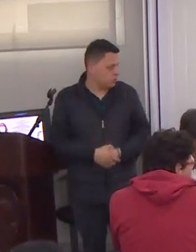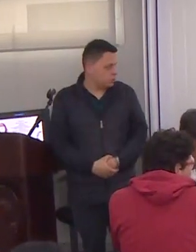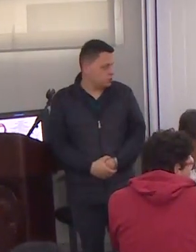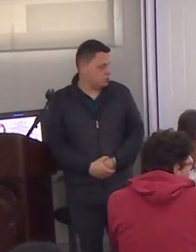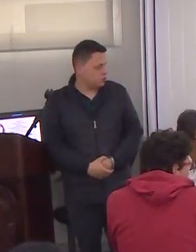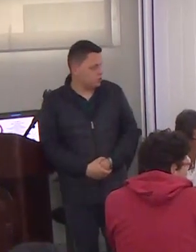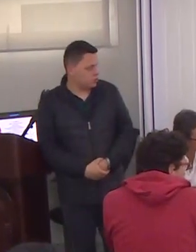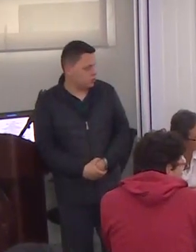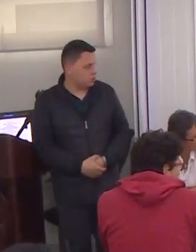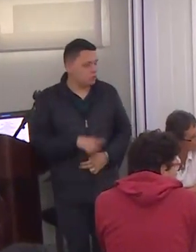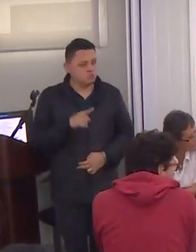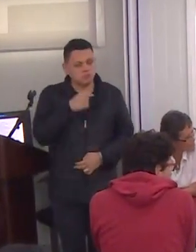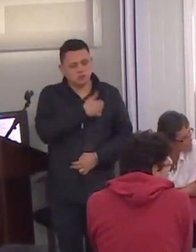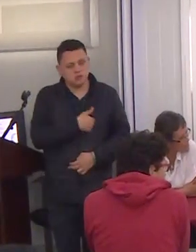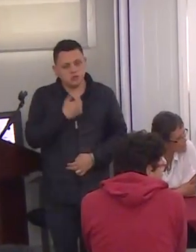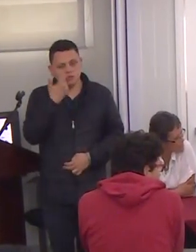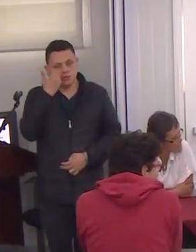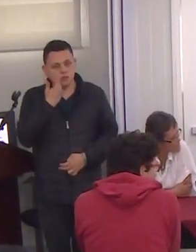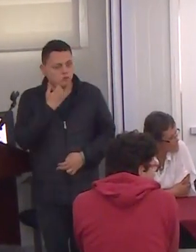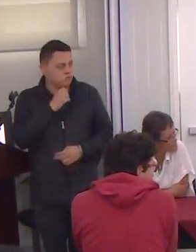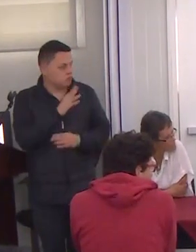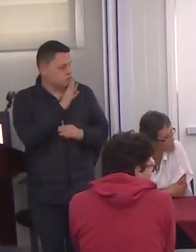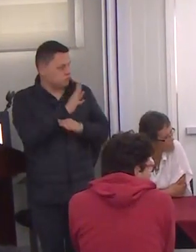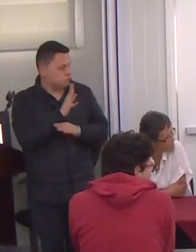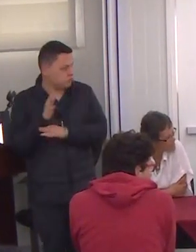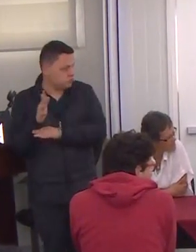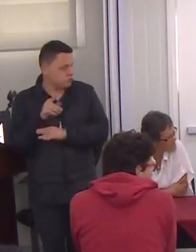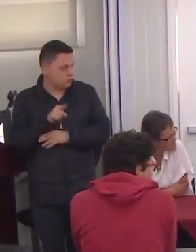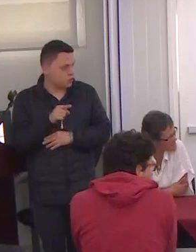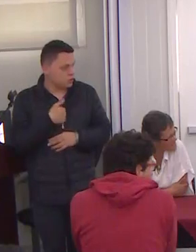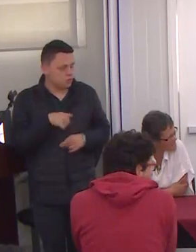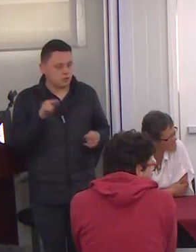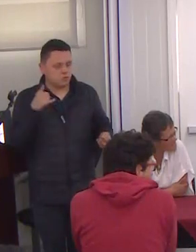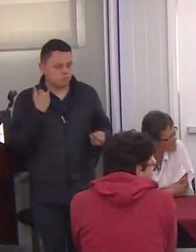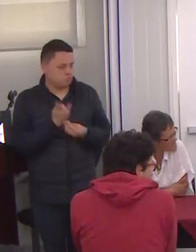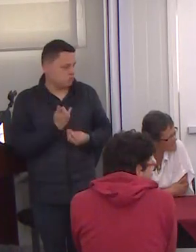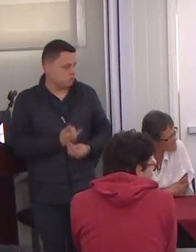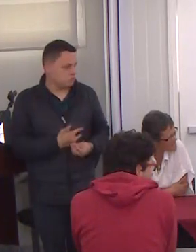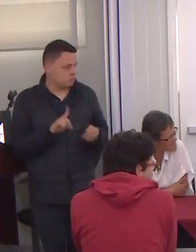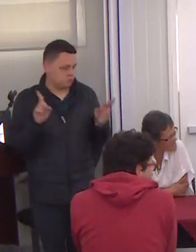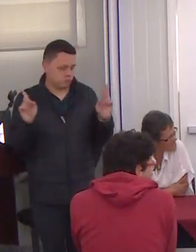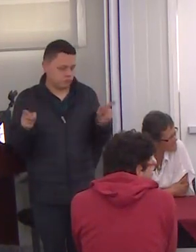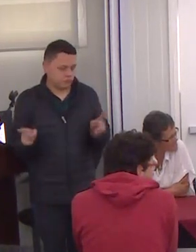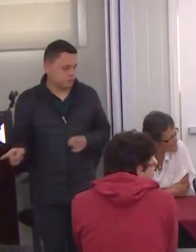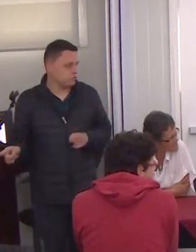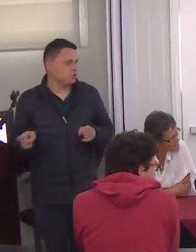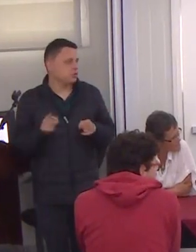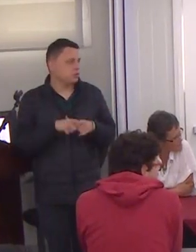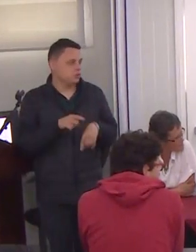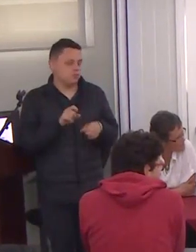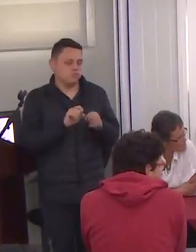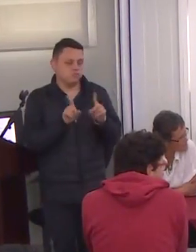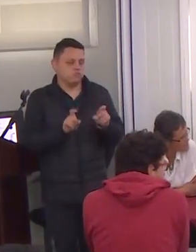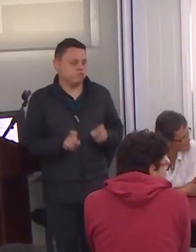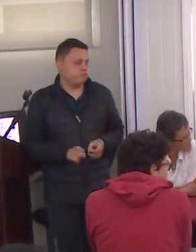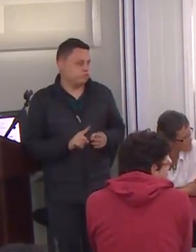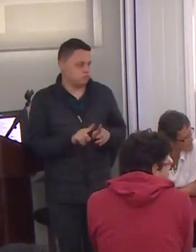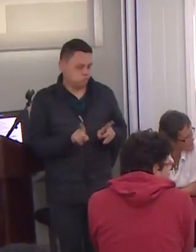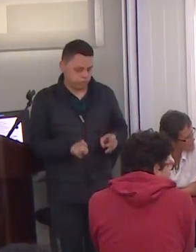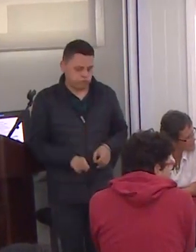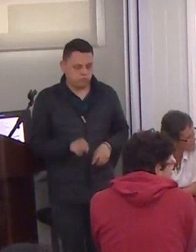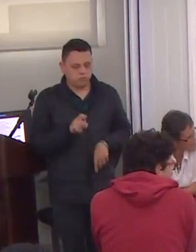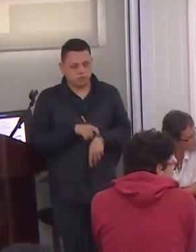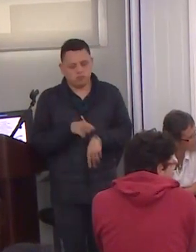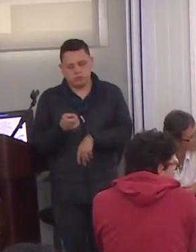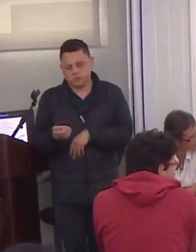vamos a solicitarle a nuestros panelistas por favor que seamos más concretos en las respuestas ya que tenemos muchas preguntas y poco tiempo